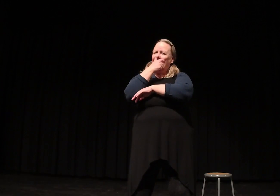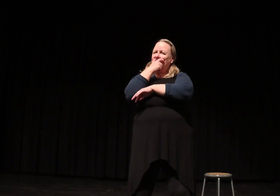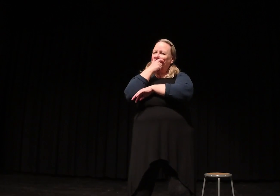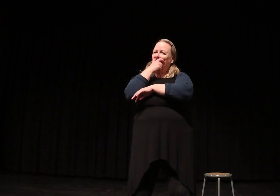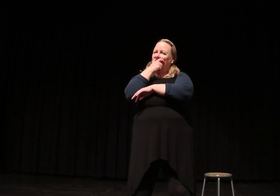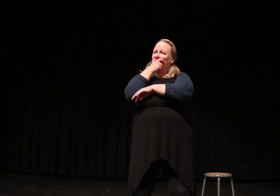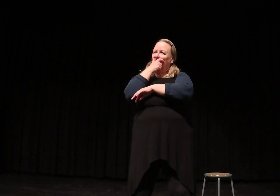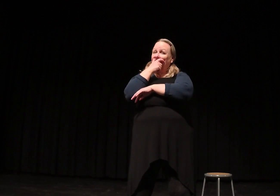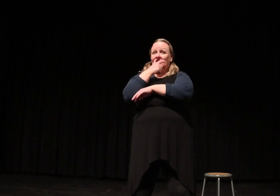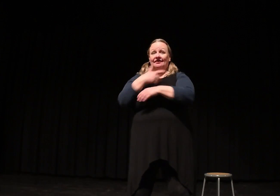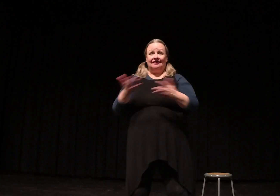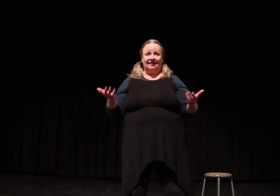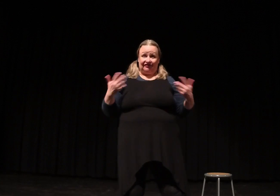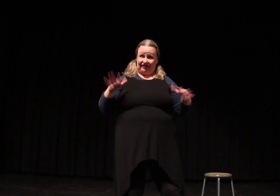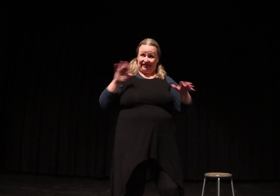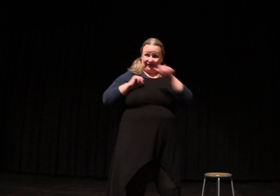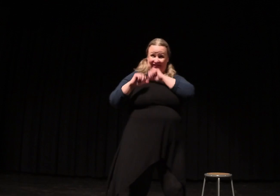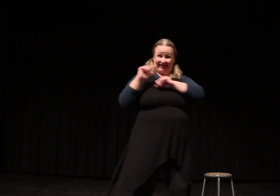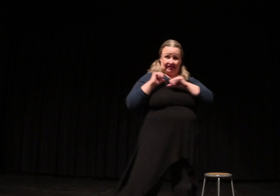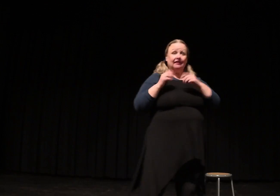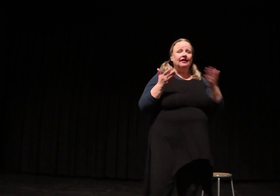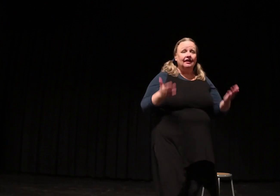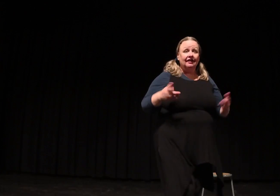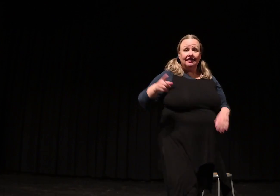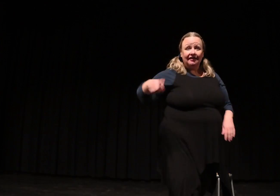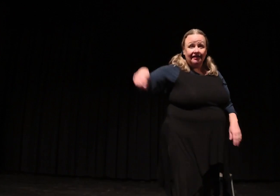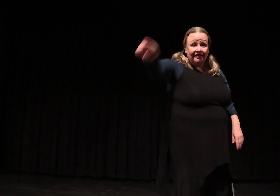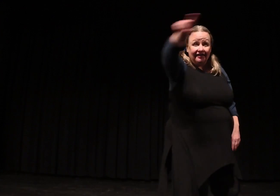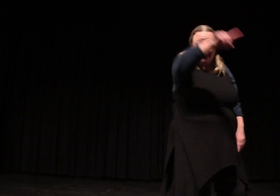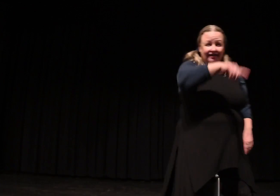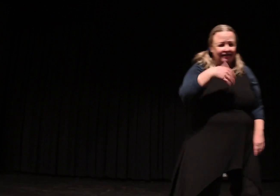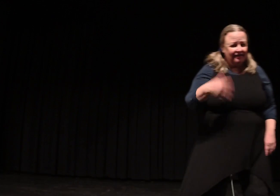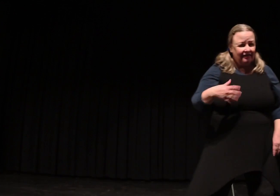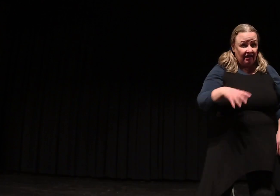qu'un raton laveur peut vraiment se cacher le visage.